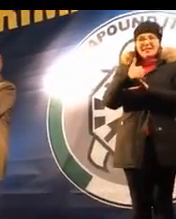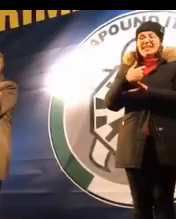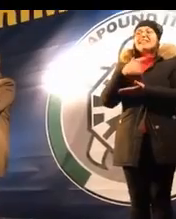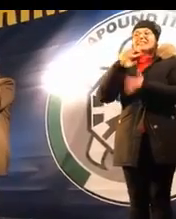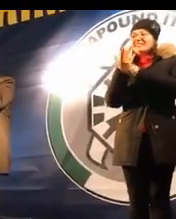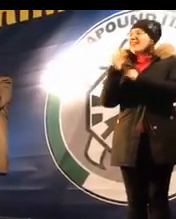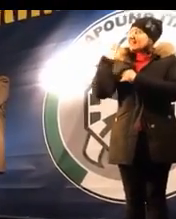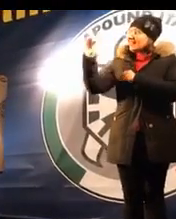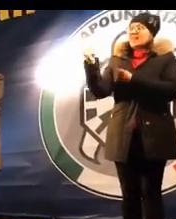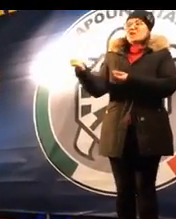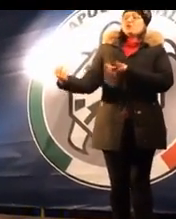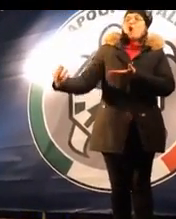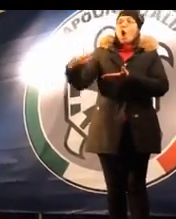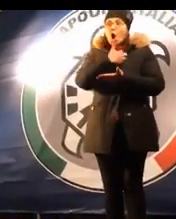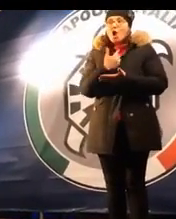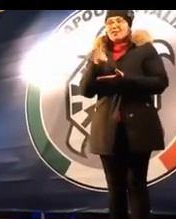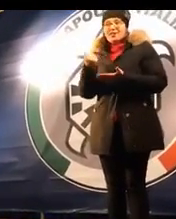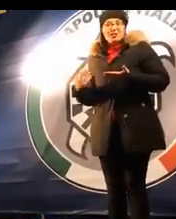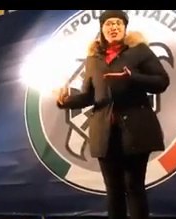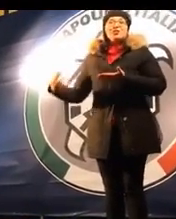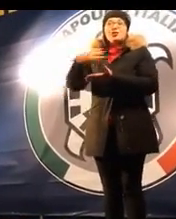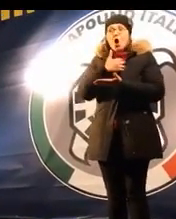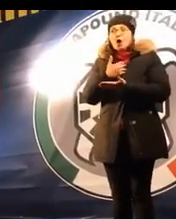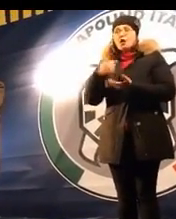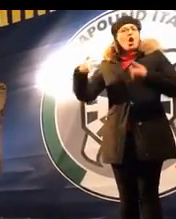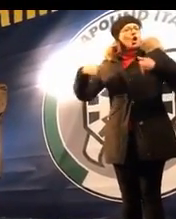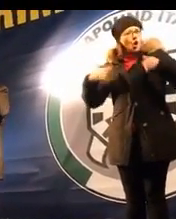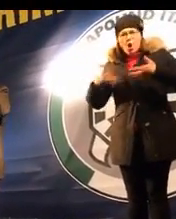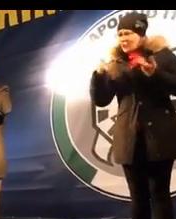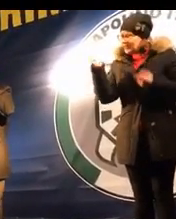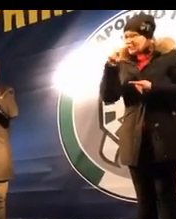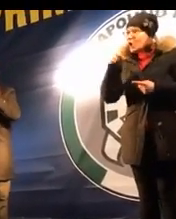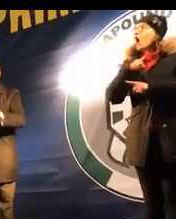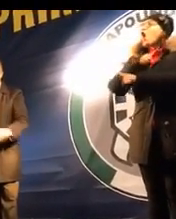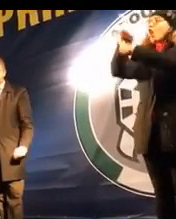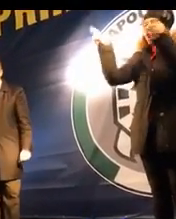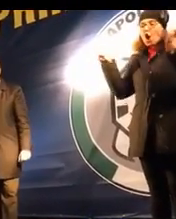ancora più risorse, ancora più soldi da mettere sull'immigrazione.